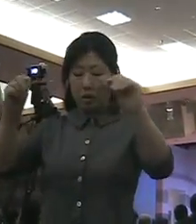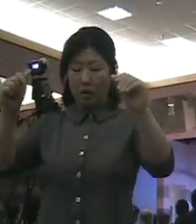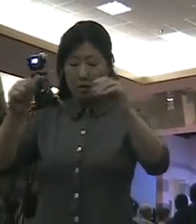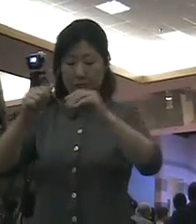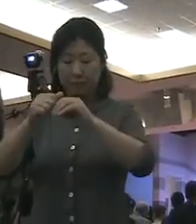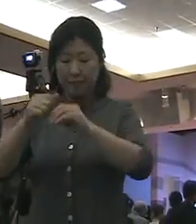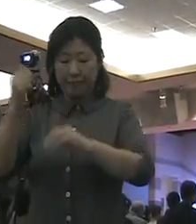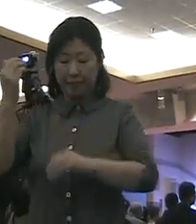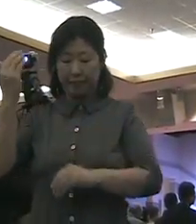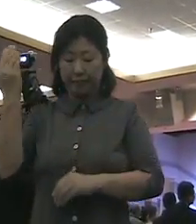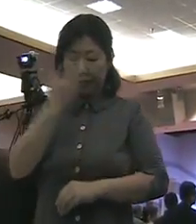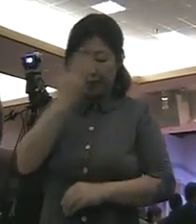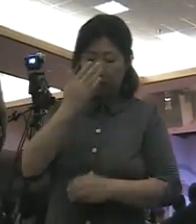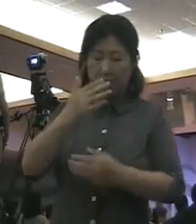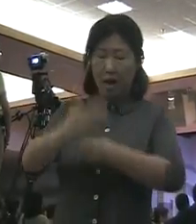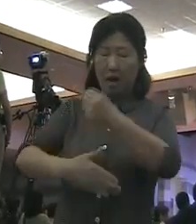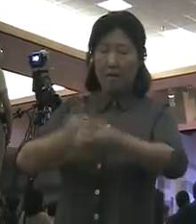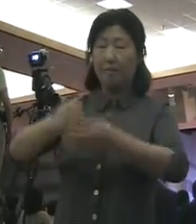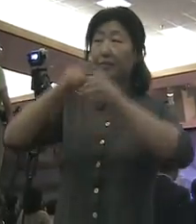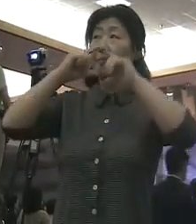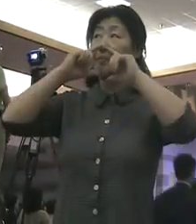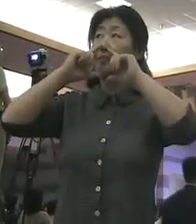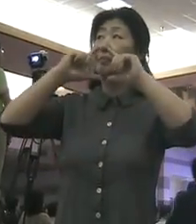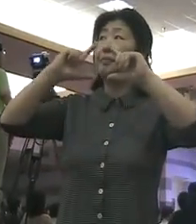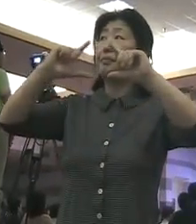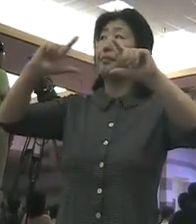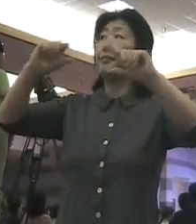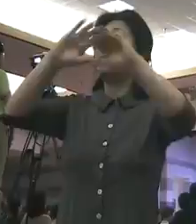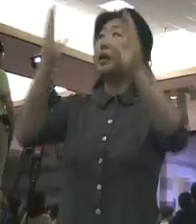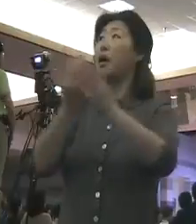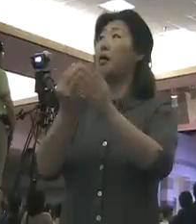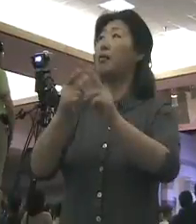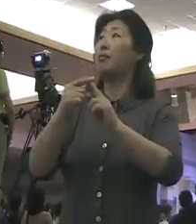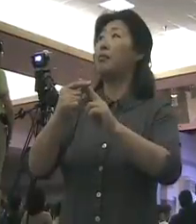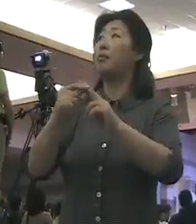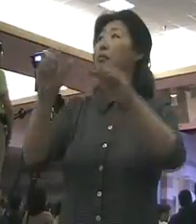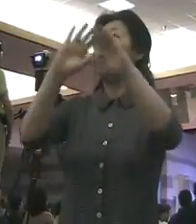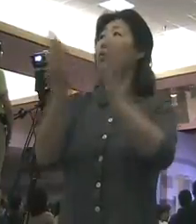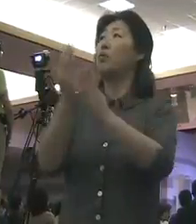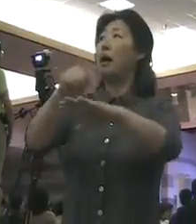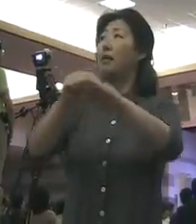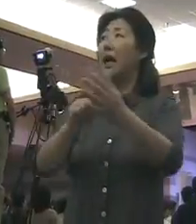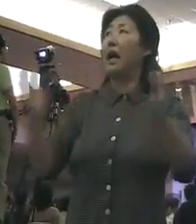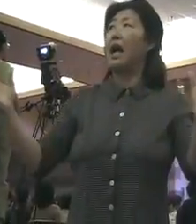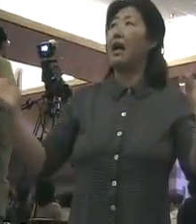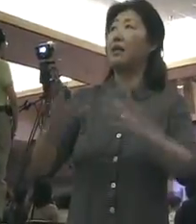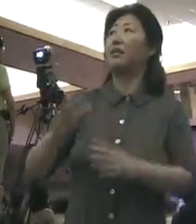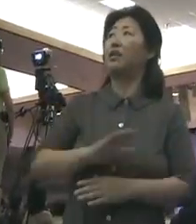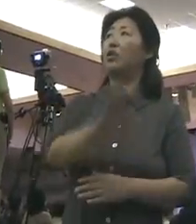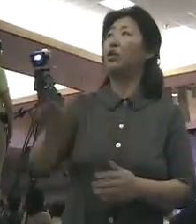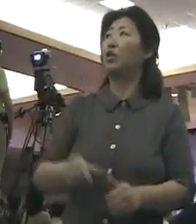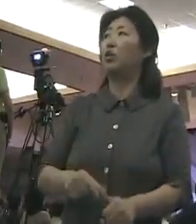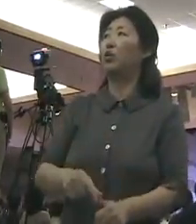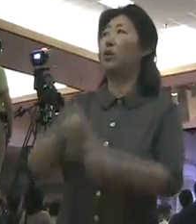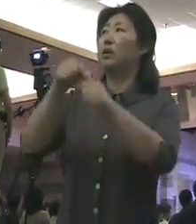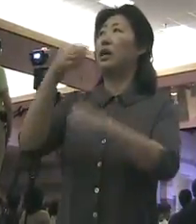전능하신 하나님 앞에 나왔습니다. 이제 다 함께 우리 모두 마음을 합하여서 우리를 구원하신 하나님께